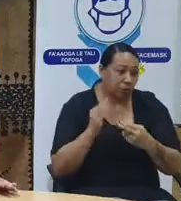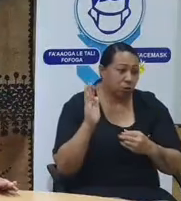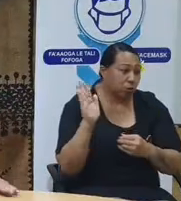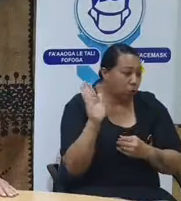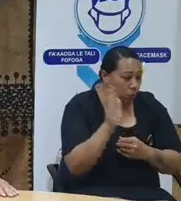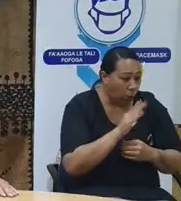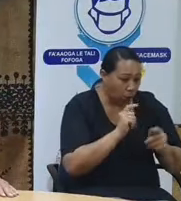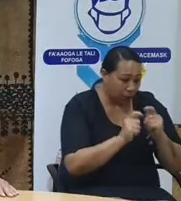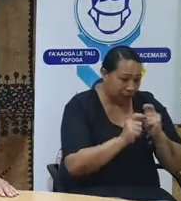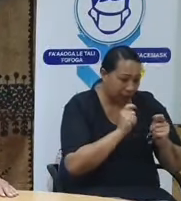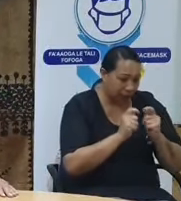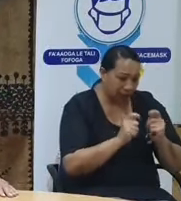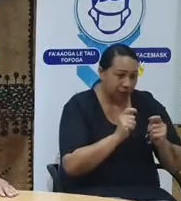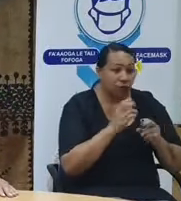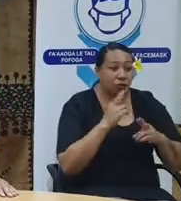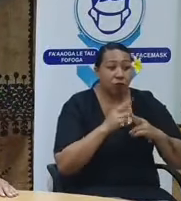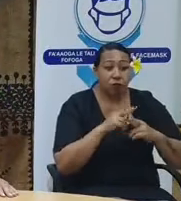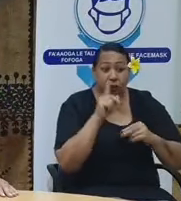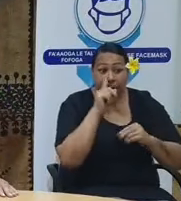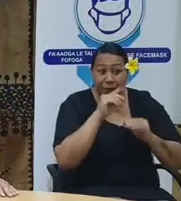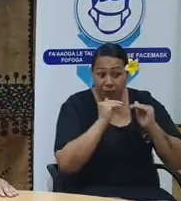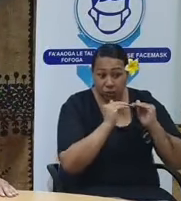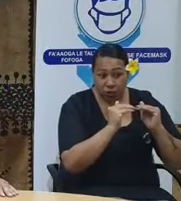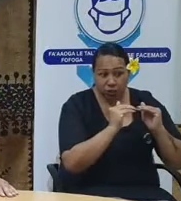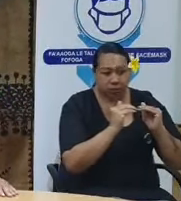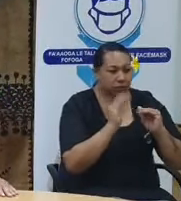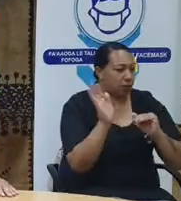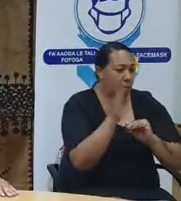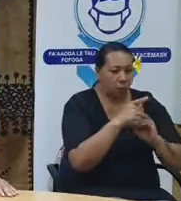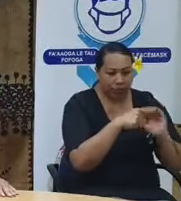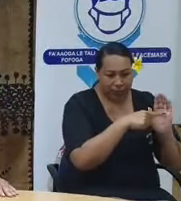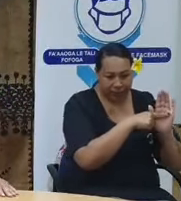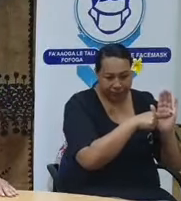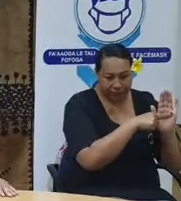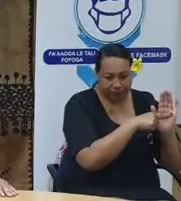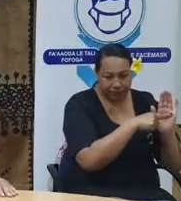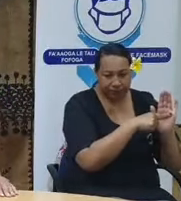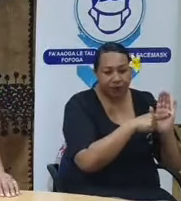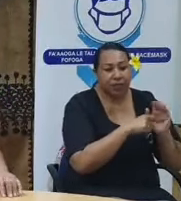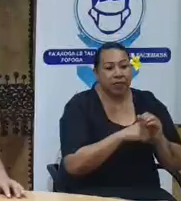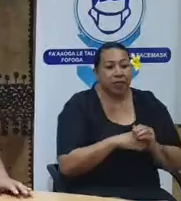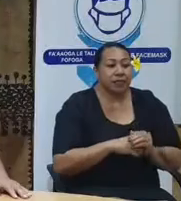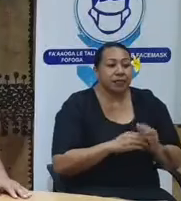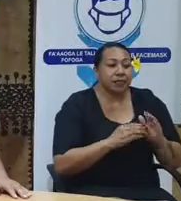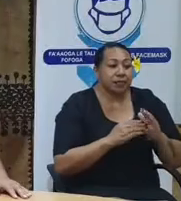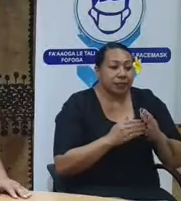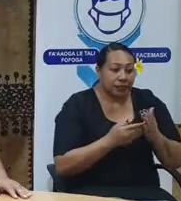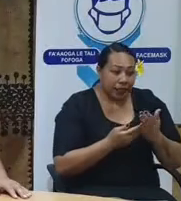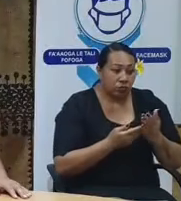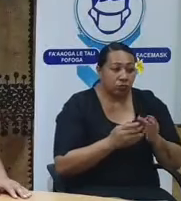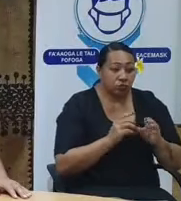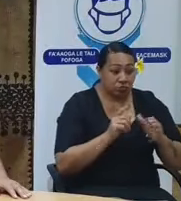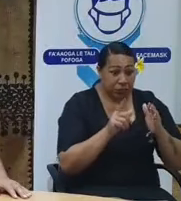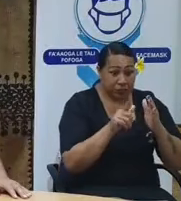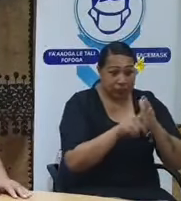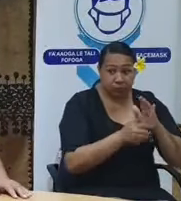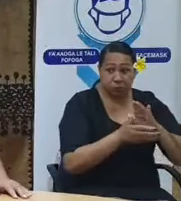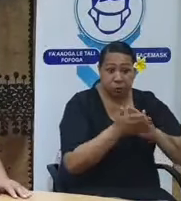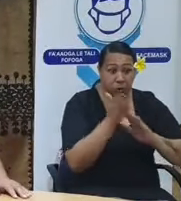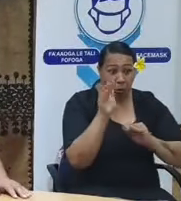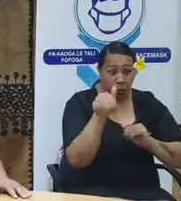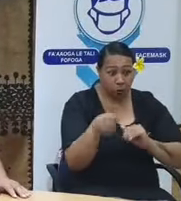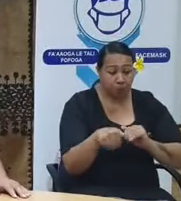uma parece. Tangata ye to tele da mai ane kati. Ne anava wa ho al taimi e te ai. I